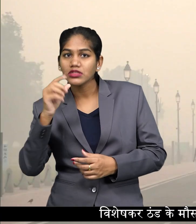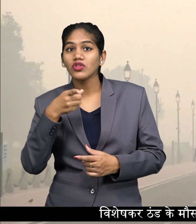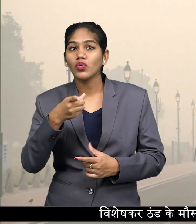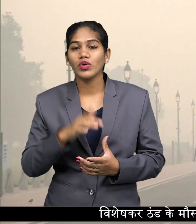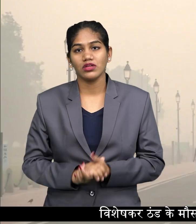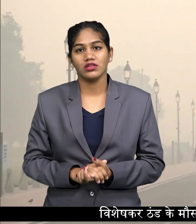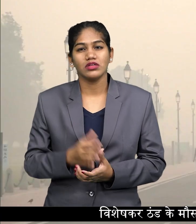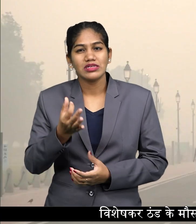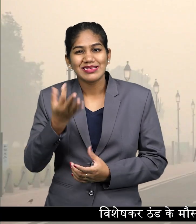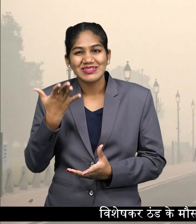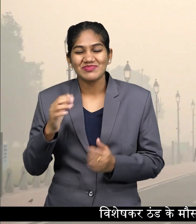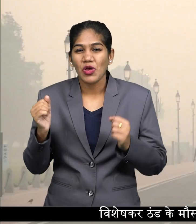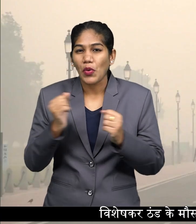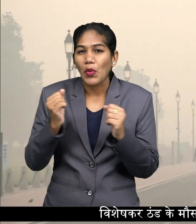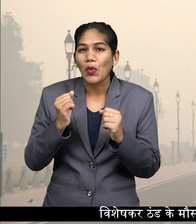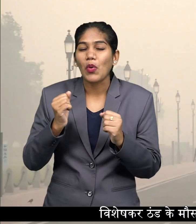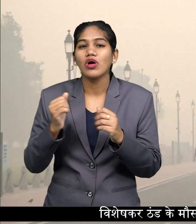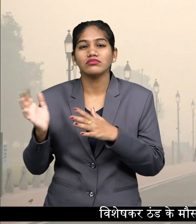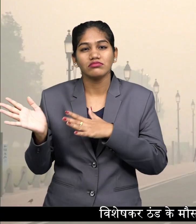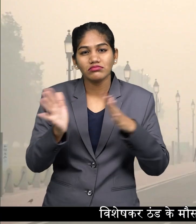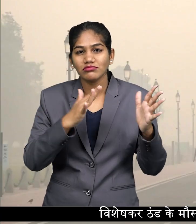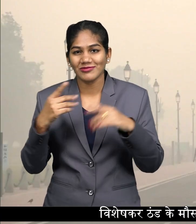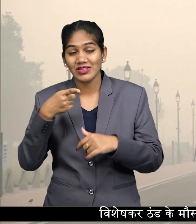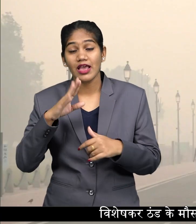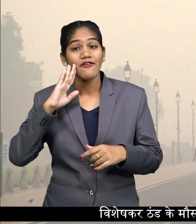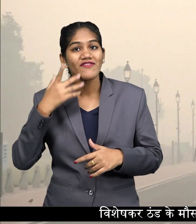ठंड के मौसम में जब पानी भी हवा से